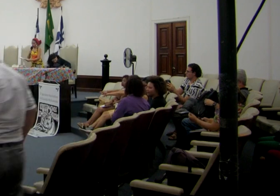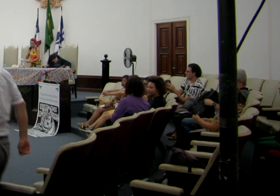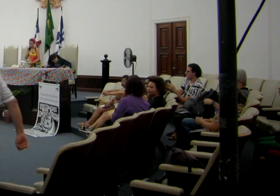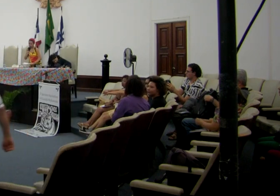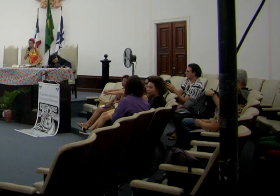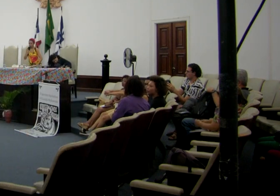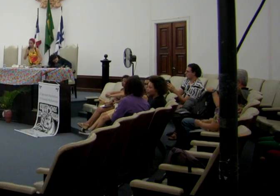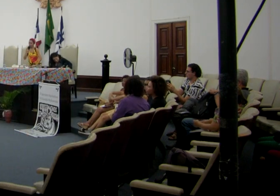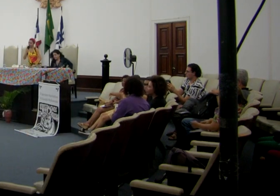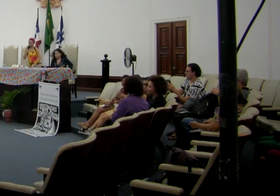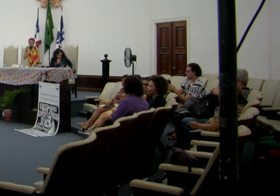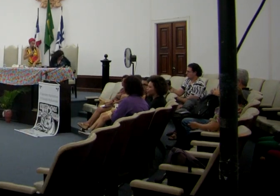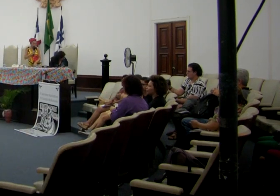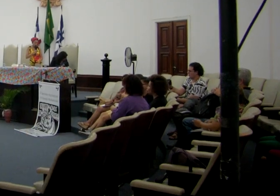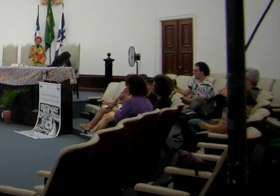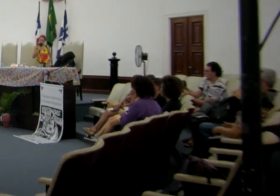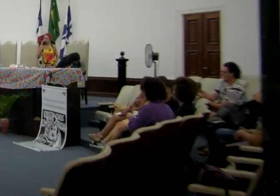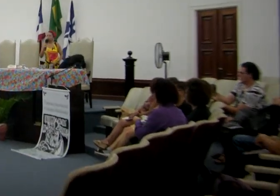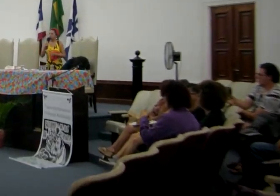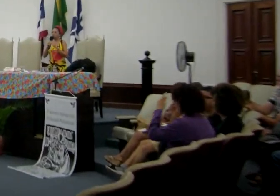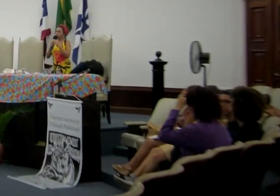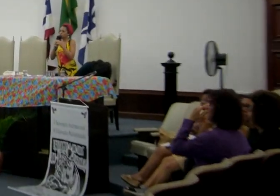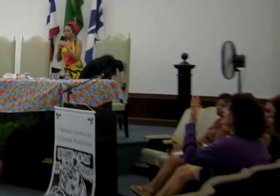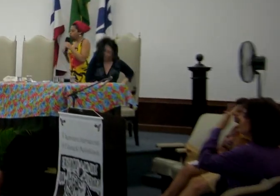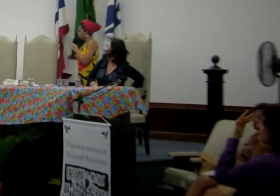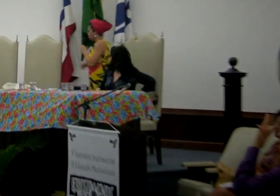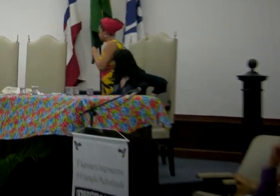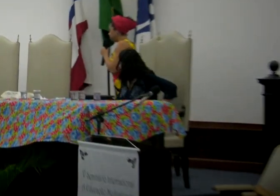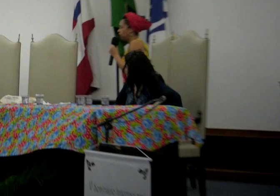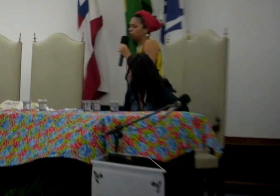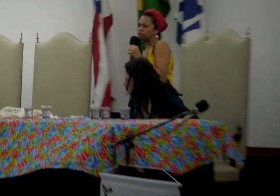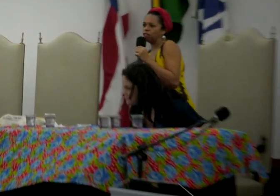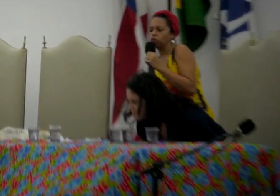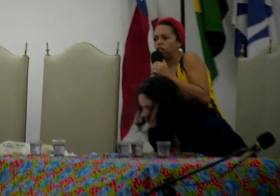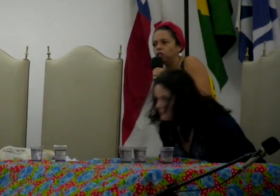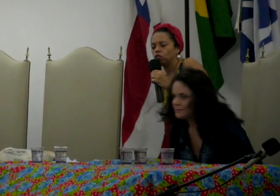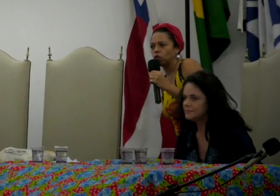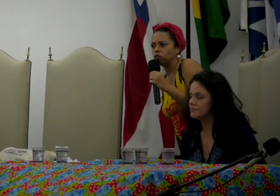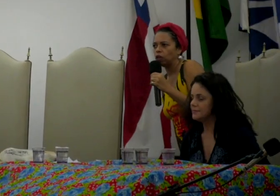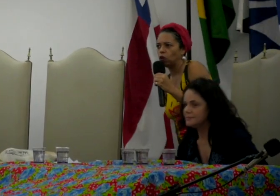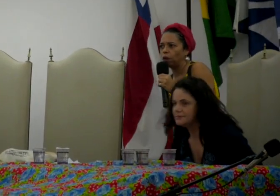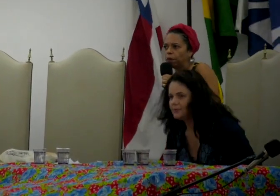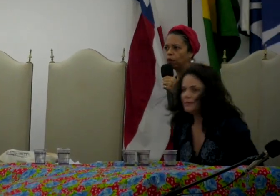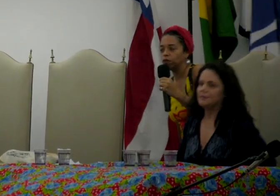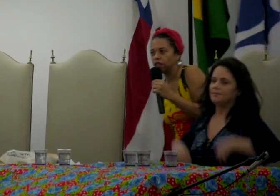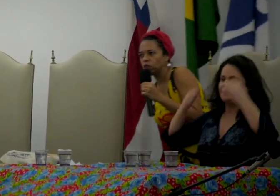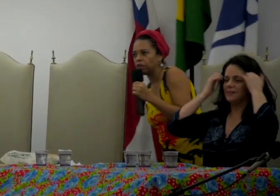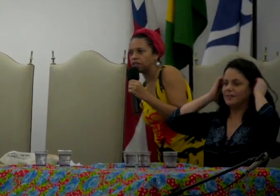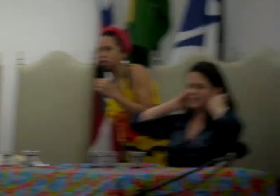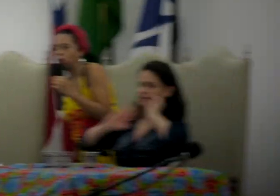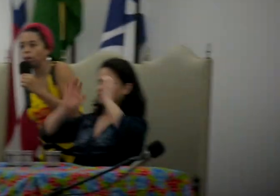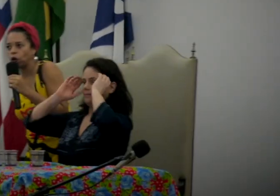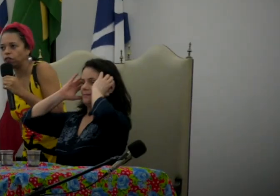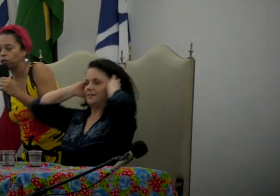como a Patrícia falou, muitos estudos, tanto nos Estados Unidos quanto na Europa, alguns aqui